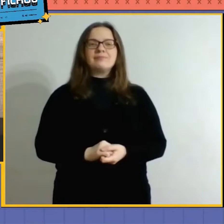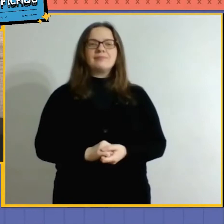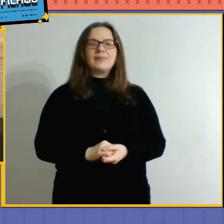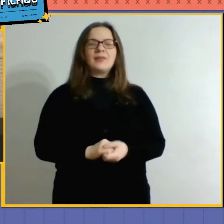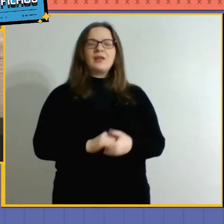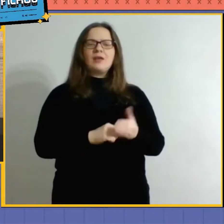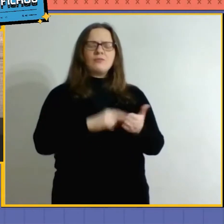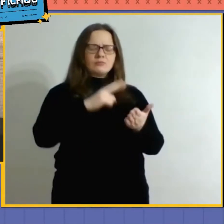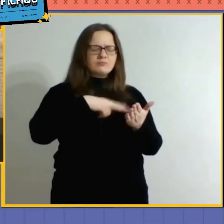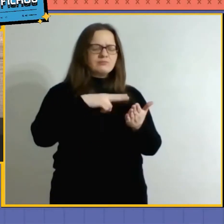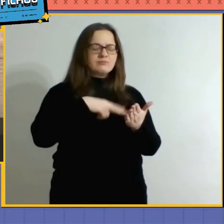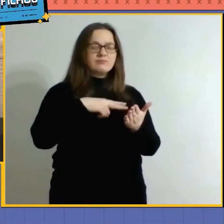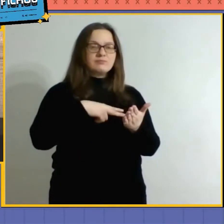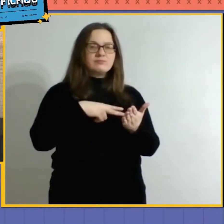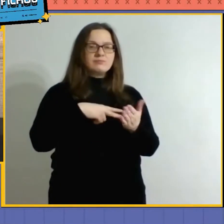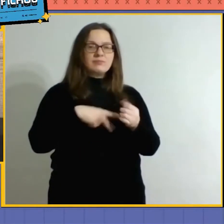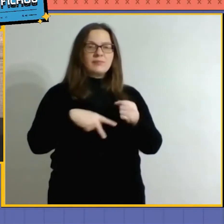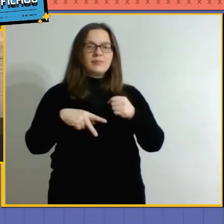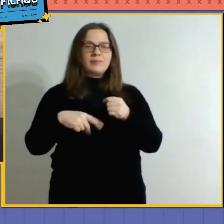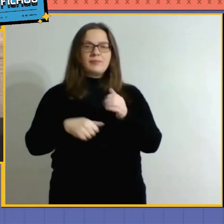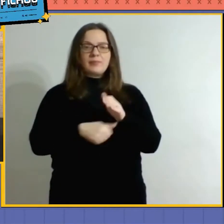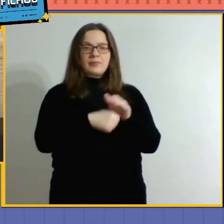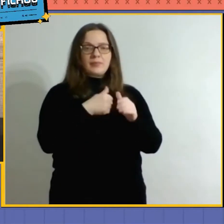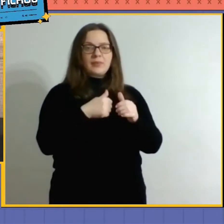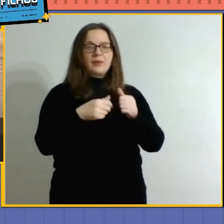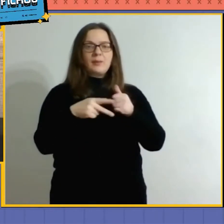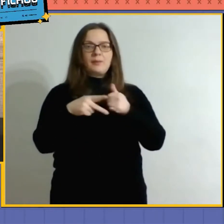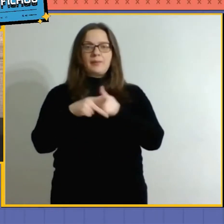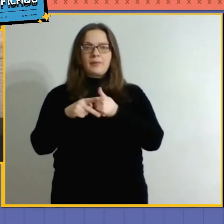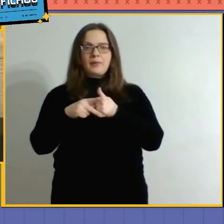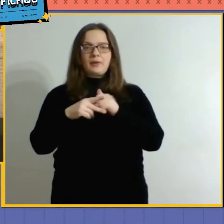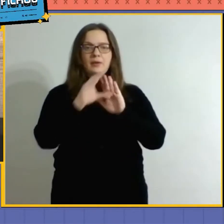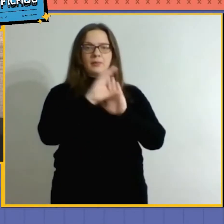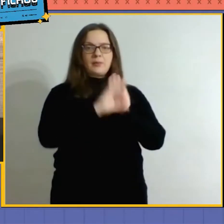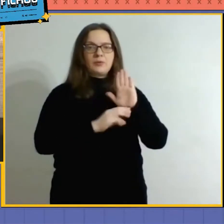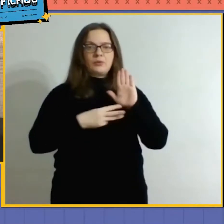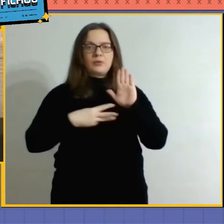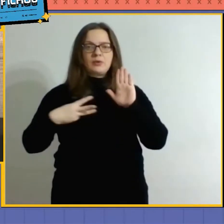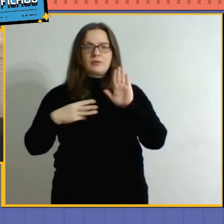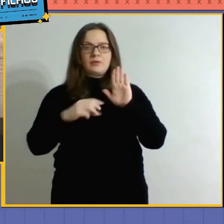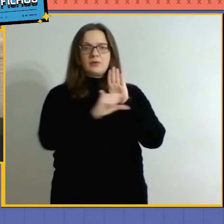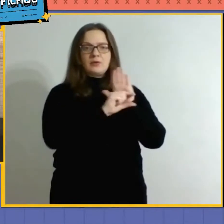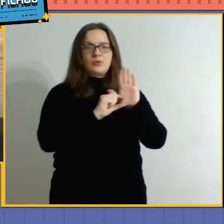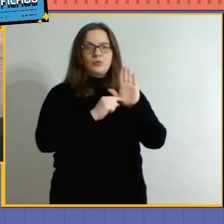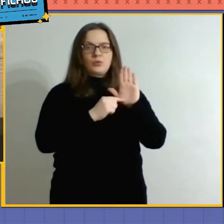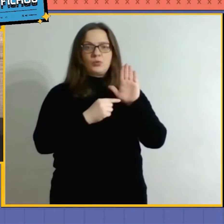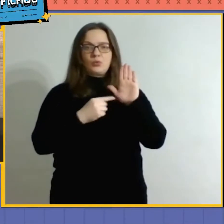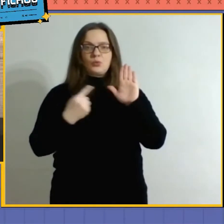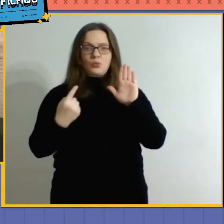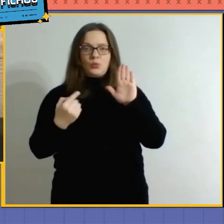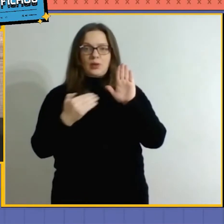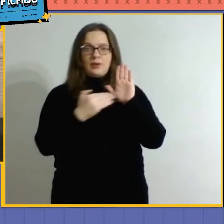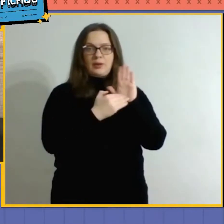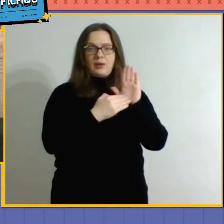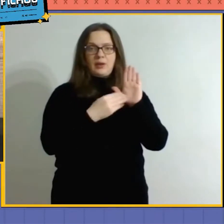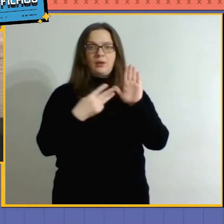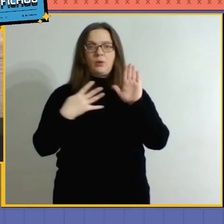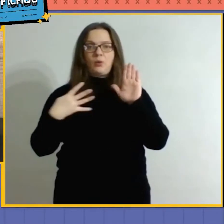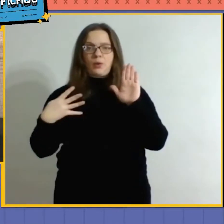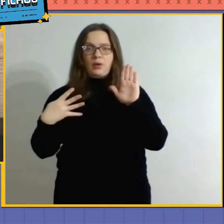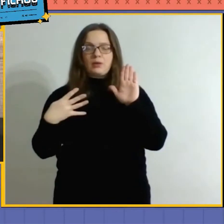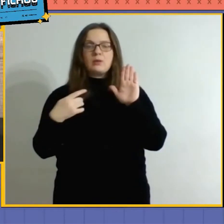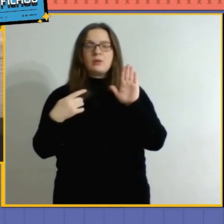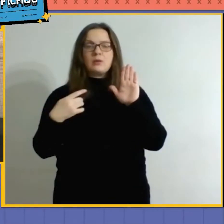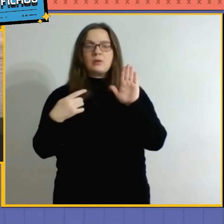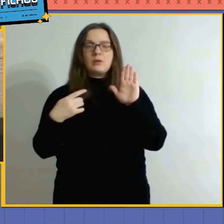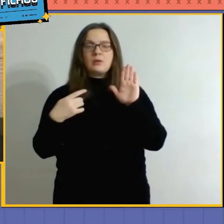primeira pedro 3 Versículo sua quatro aqui fala da esposa que